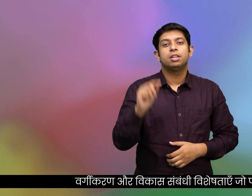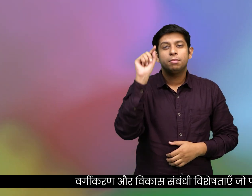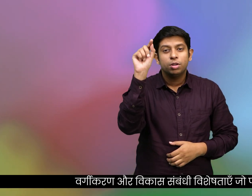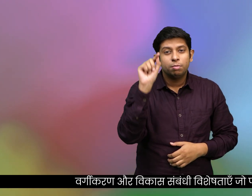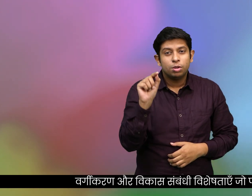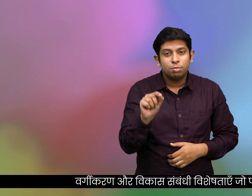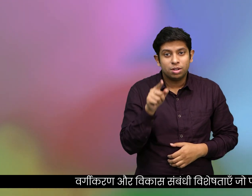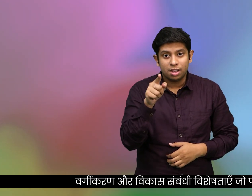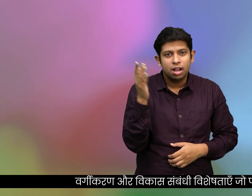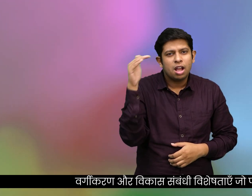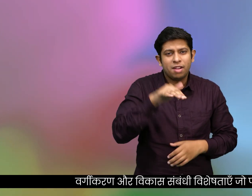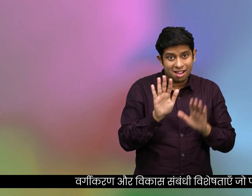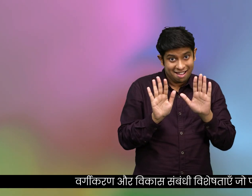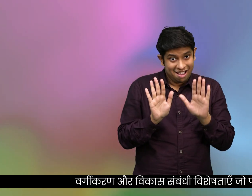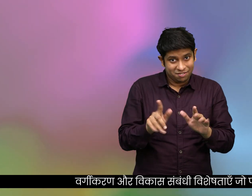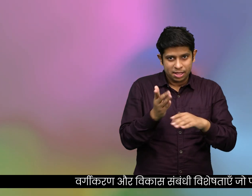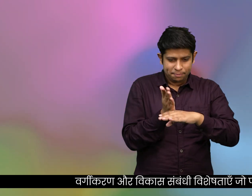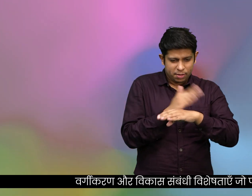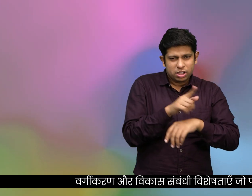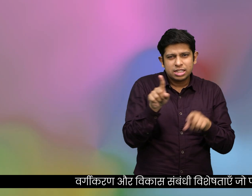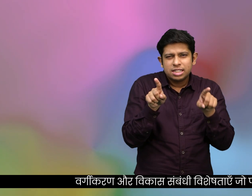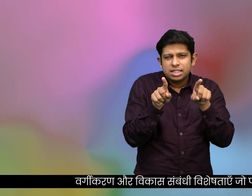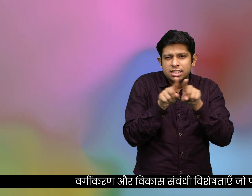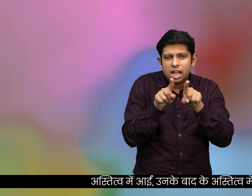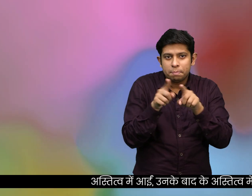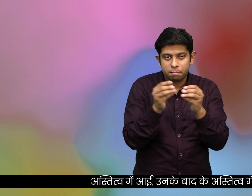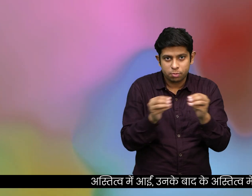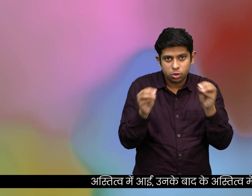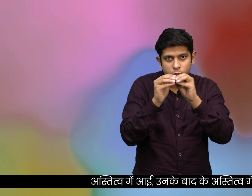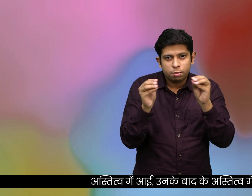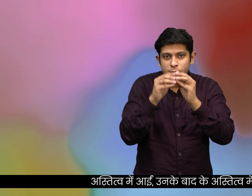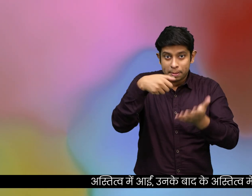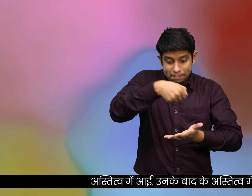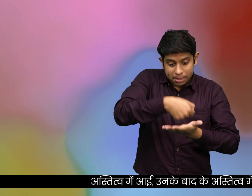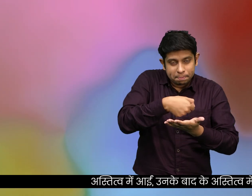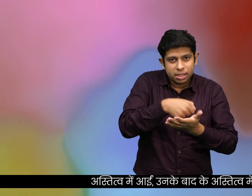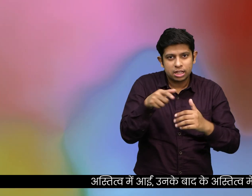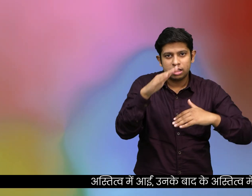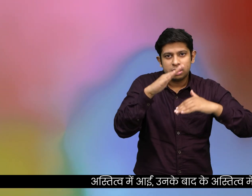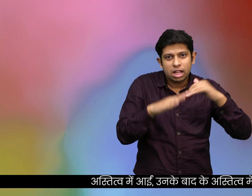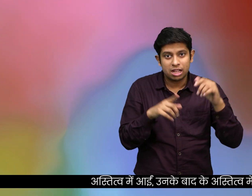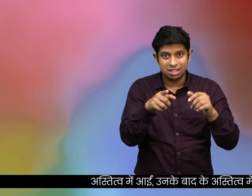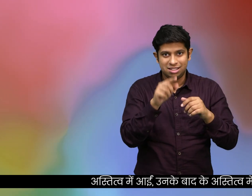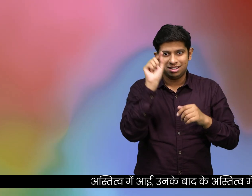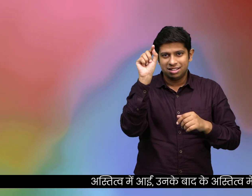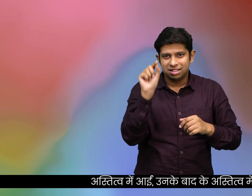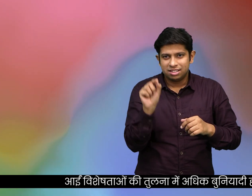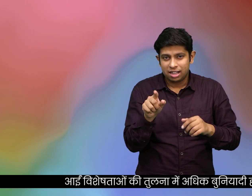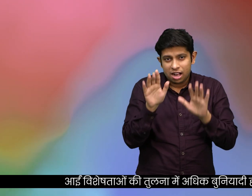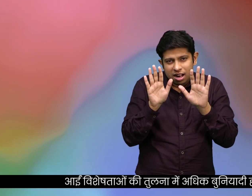वर्गीकरण और विकास संबंधी विशेषताएं जो पहले अस्तित्व में आई, उनके बाद के अस्तित्व में आई